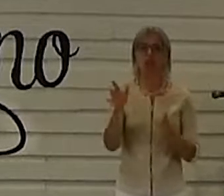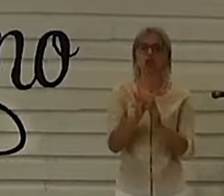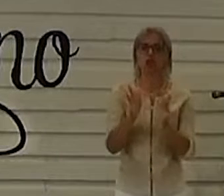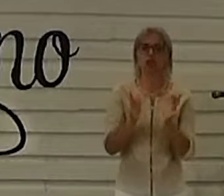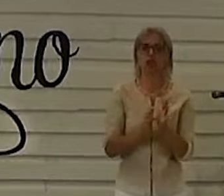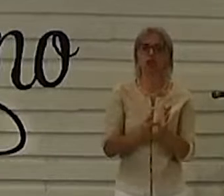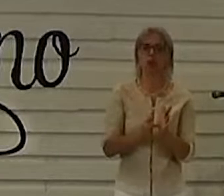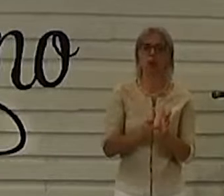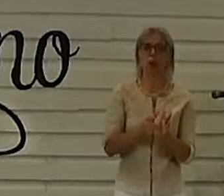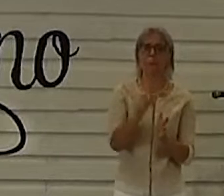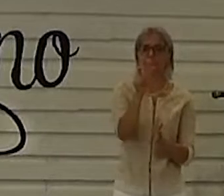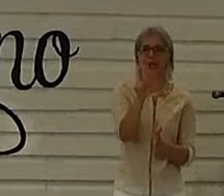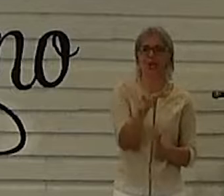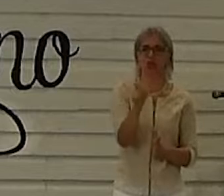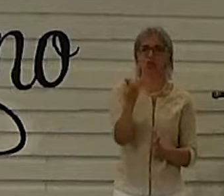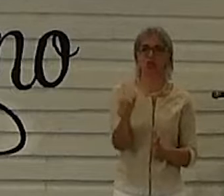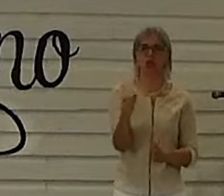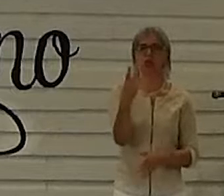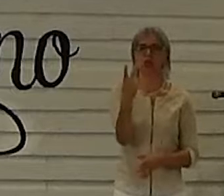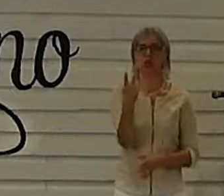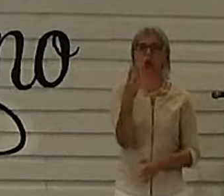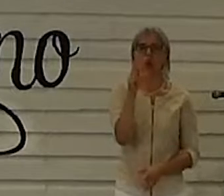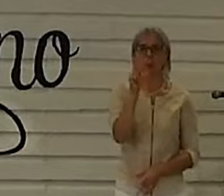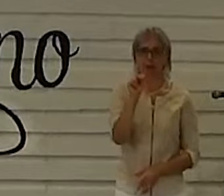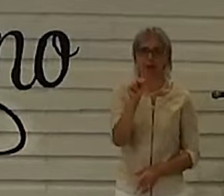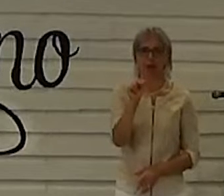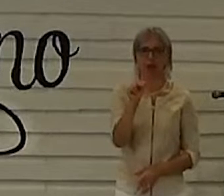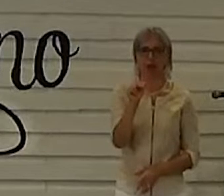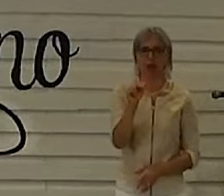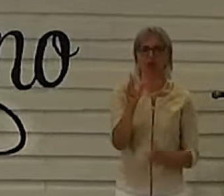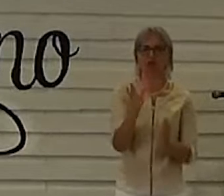Vi ricordate che Gesù fece questo esempio?